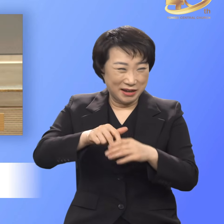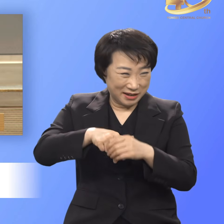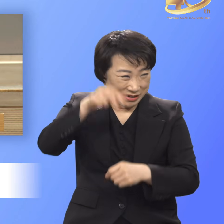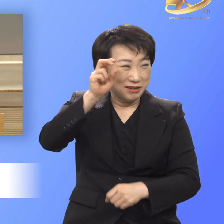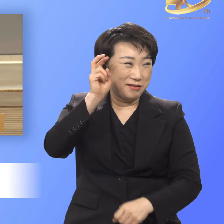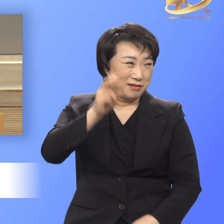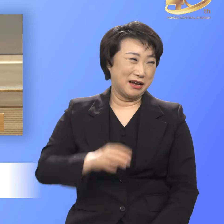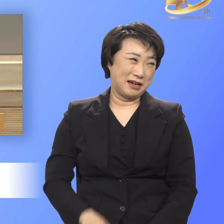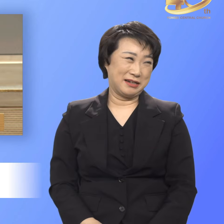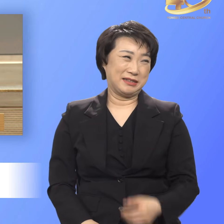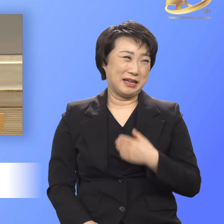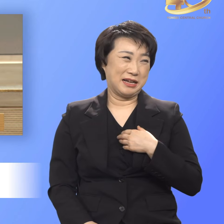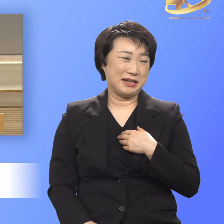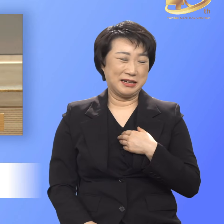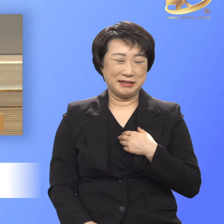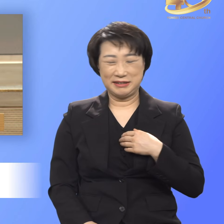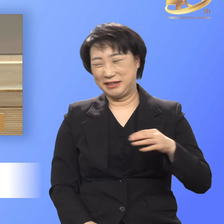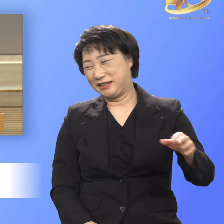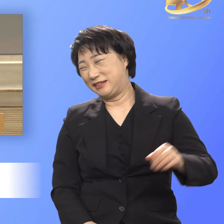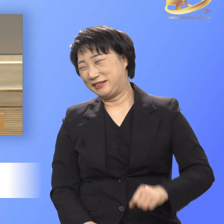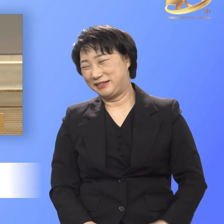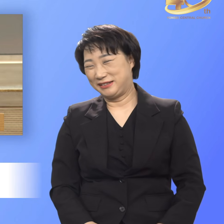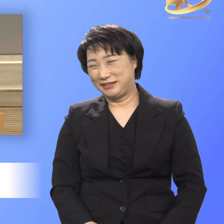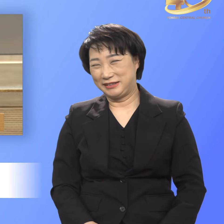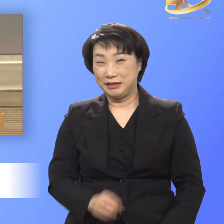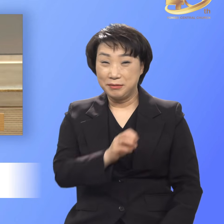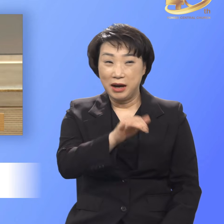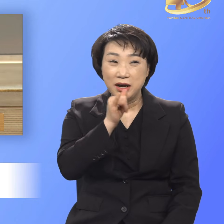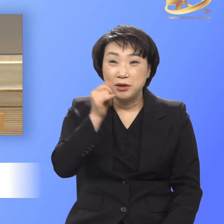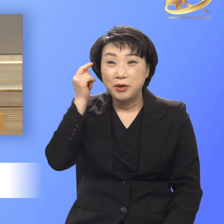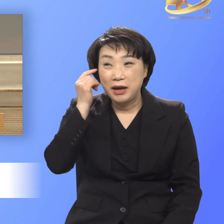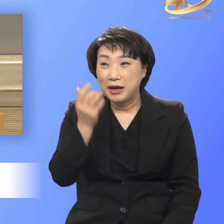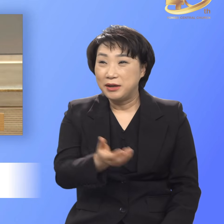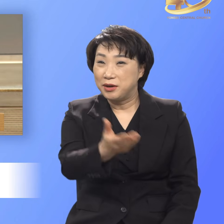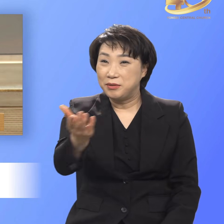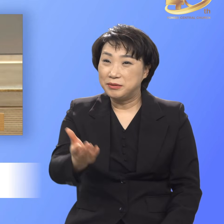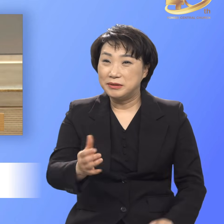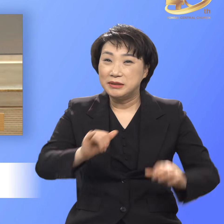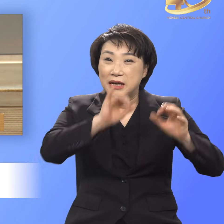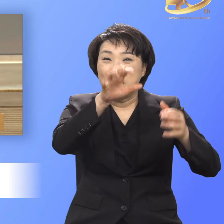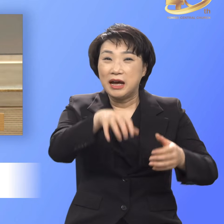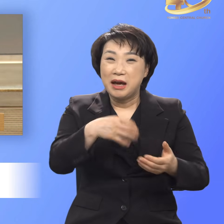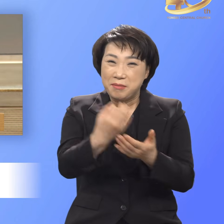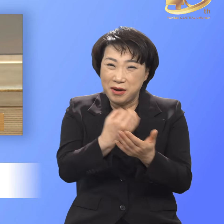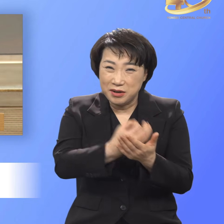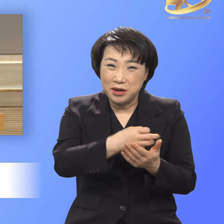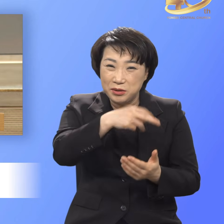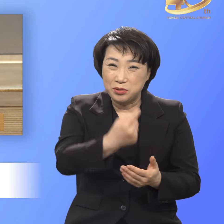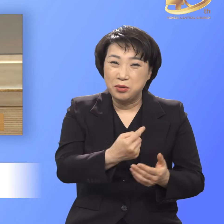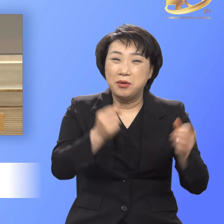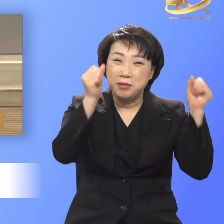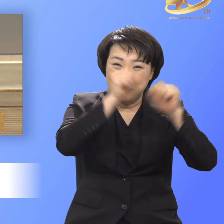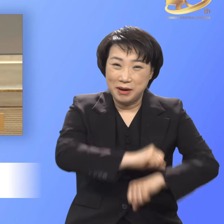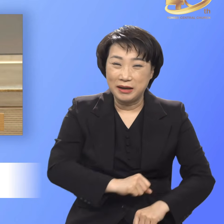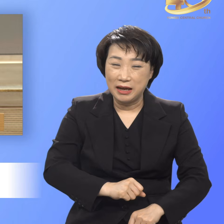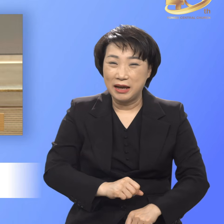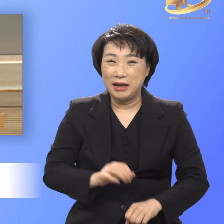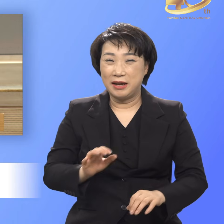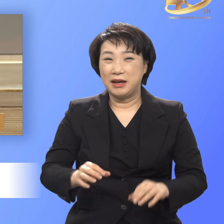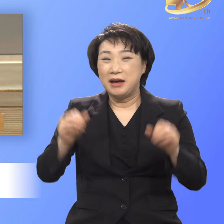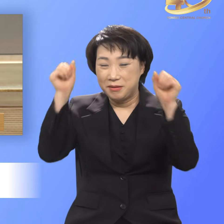40년 동안 망했겠지. 왜 이렇게 얘기했는지 아냐? 세상은 벌어도 망하고 망해도